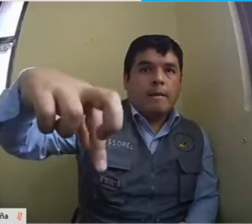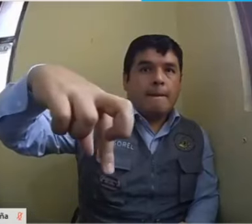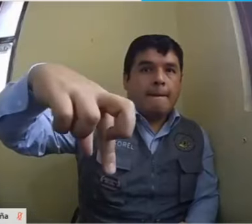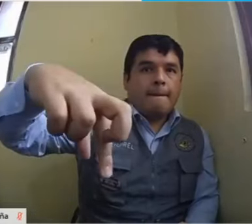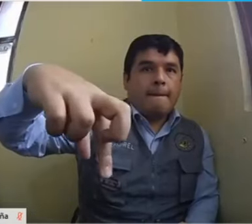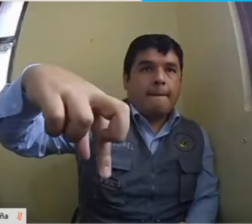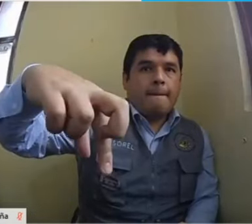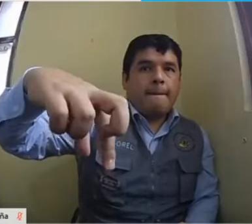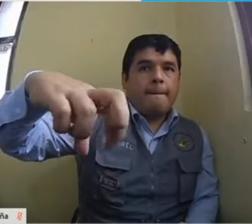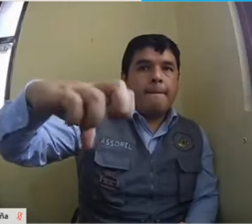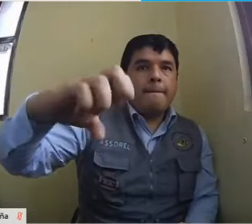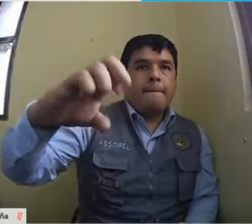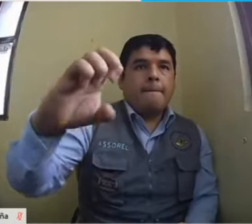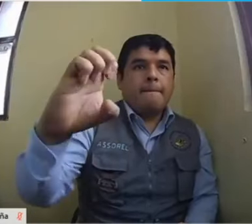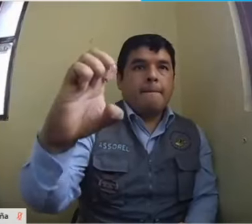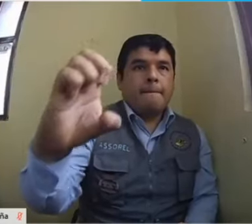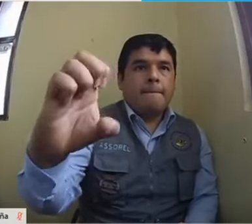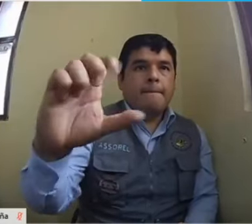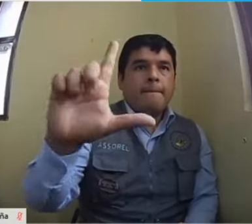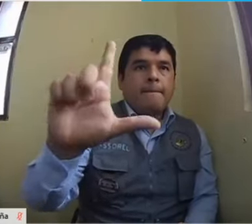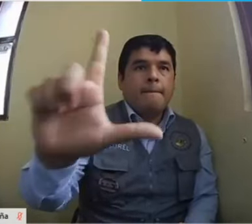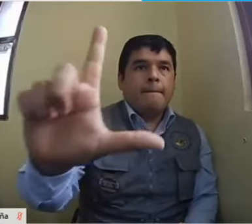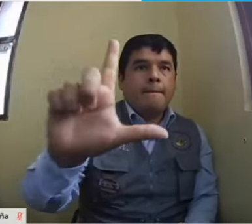A ver, atentos a la palabra.